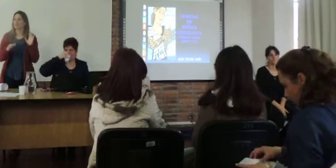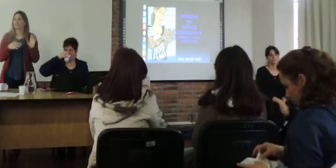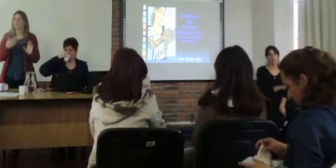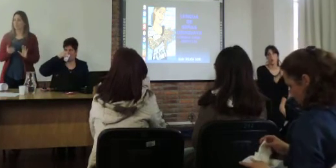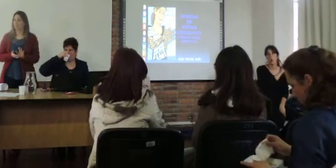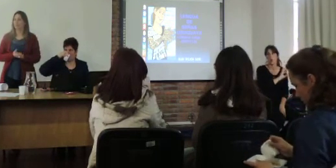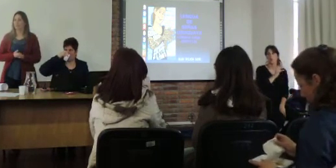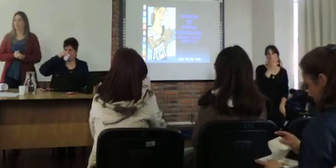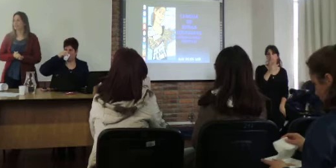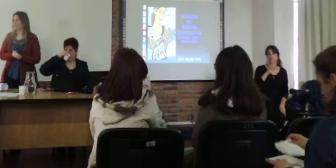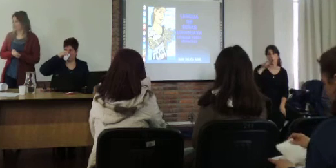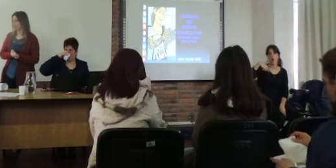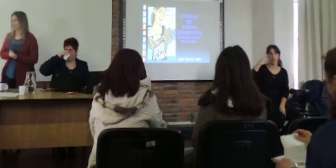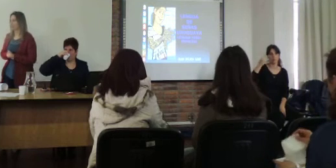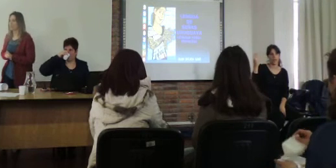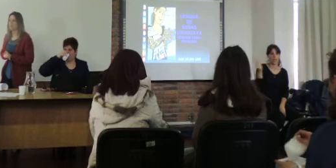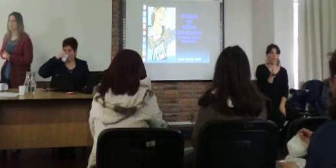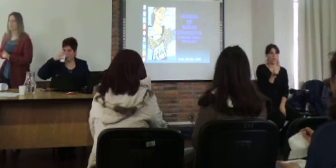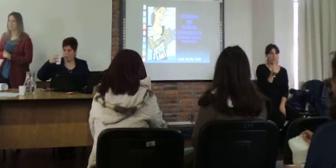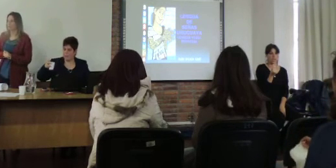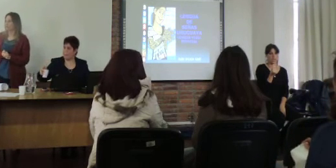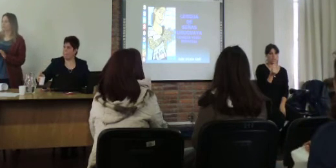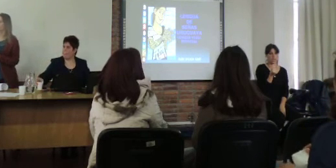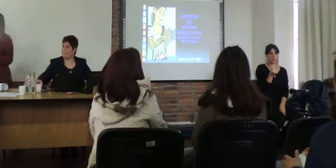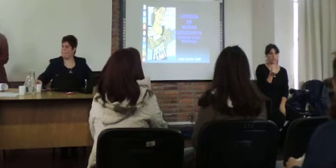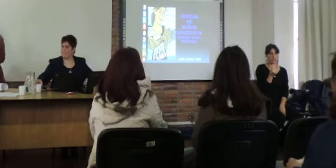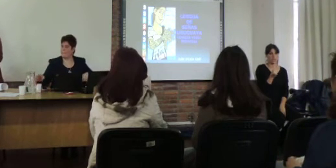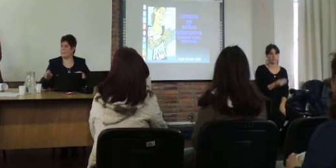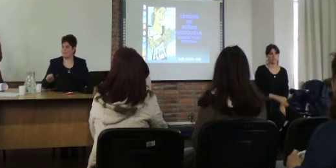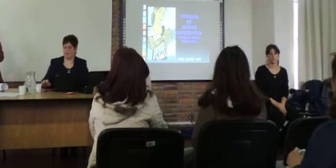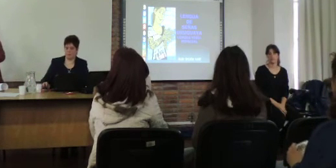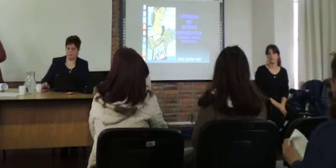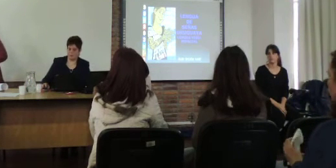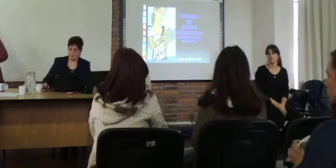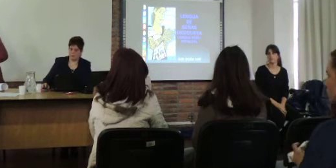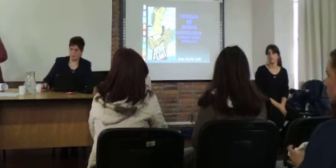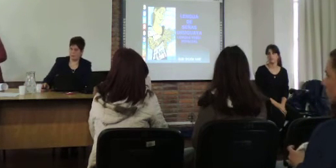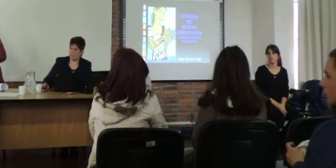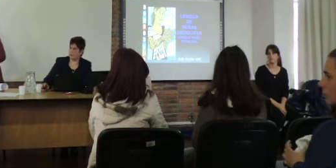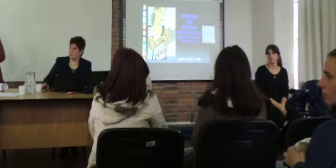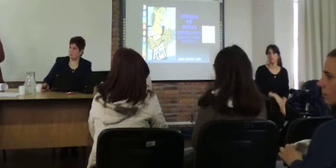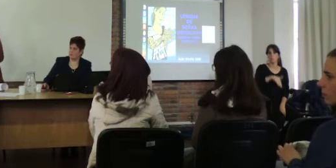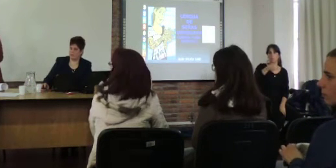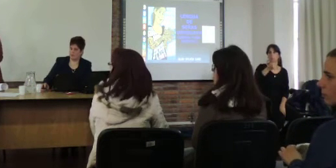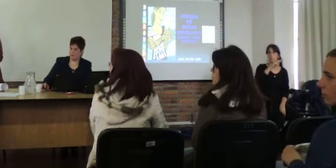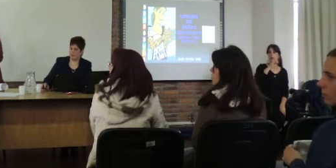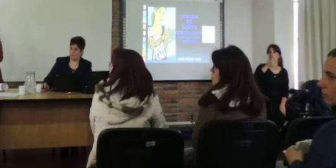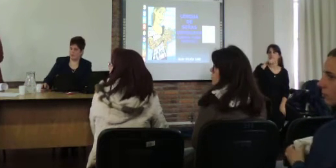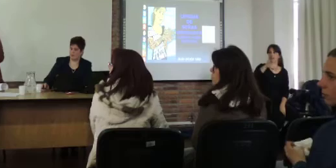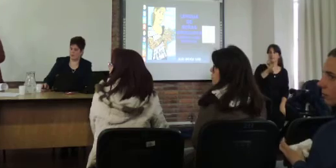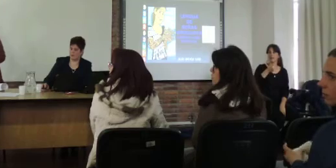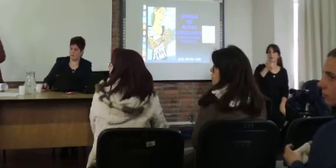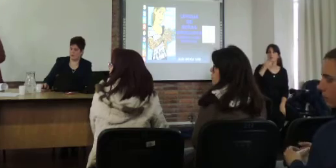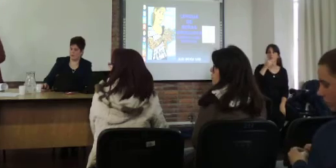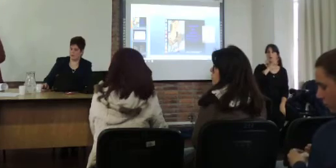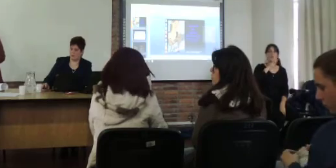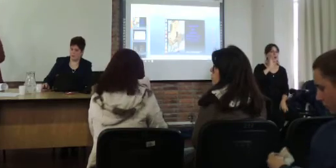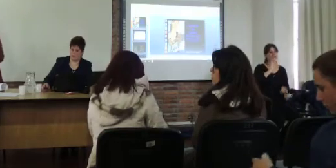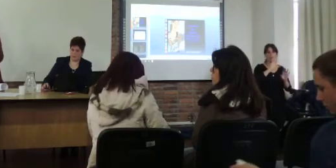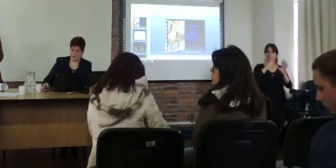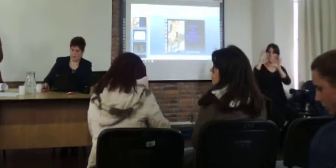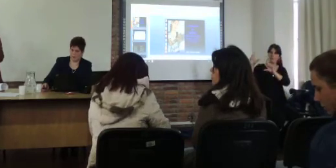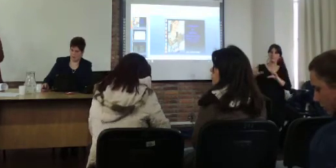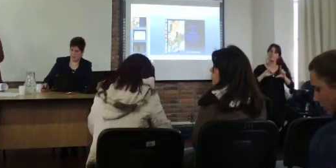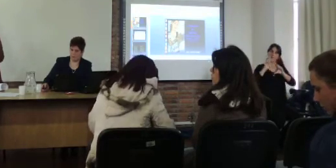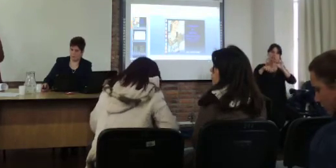o si quieren escuchamos la segunda intervención y después preguntamos, o mañana quieres hacer alguna pregunta. No, presentamos